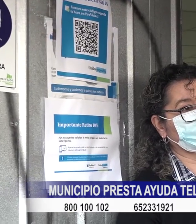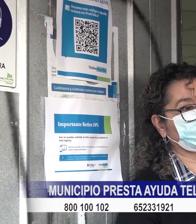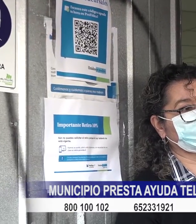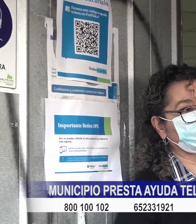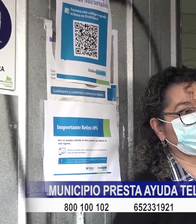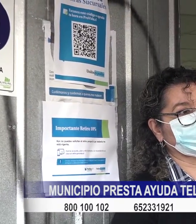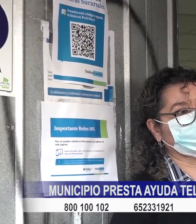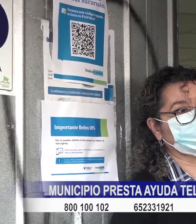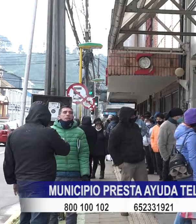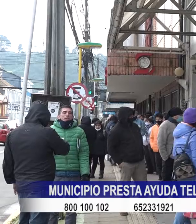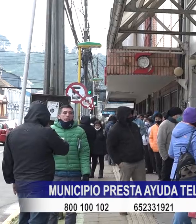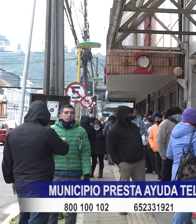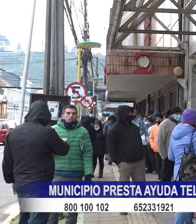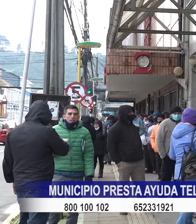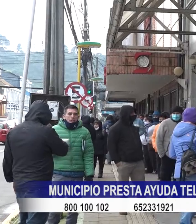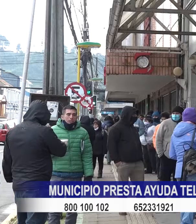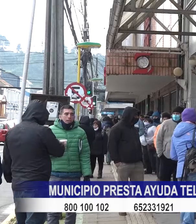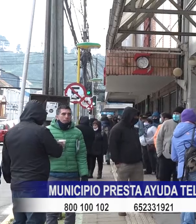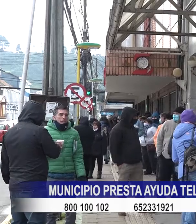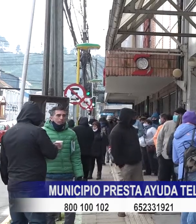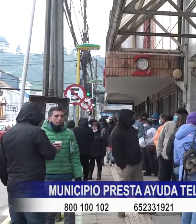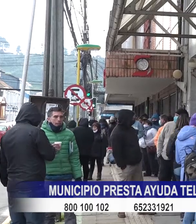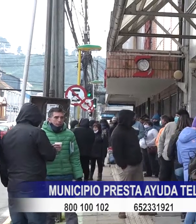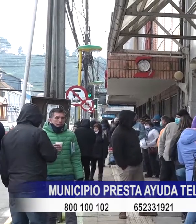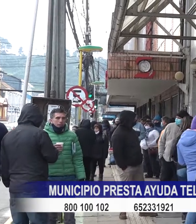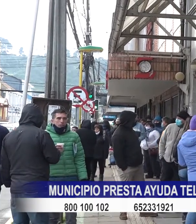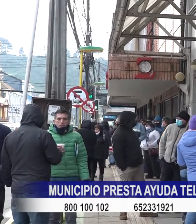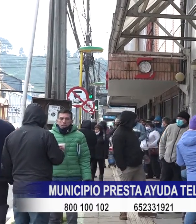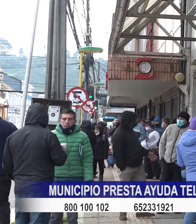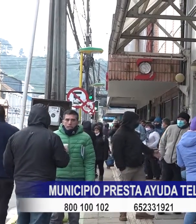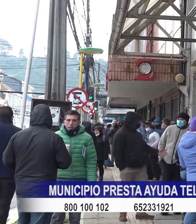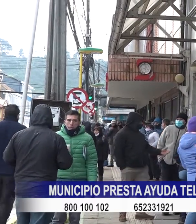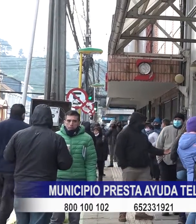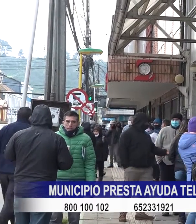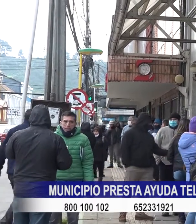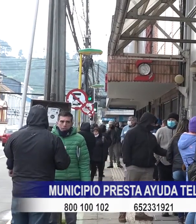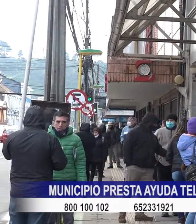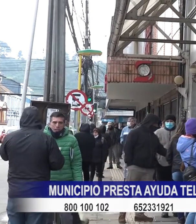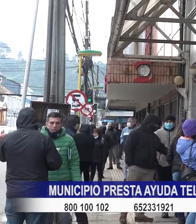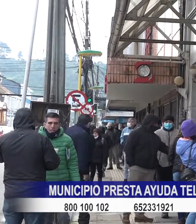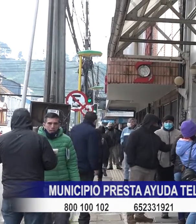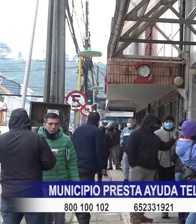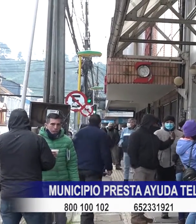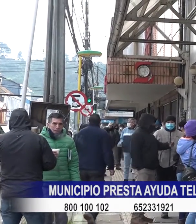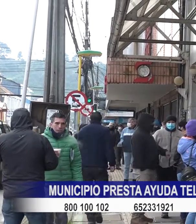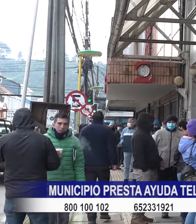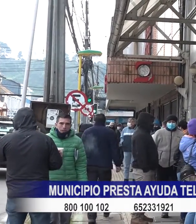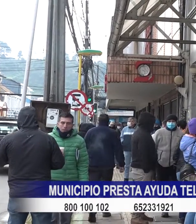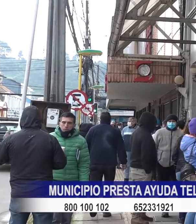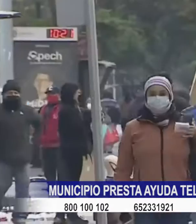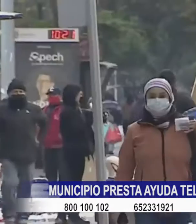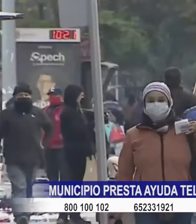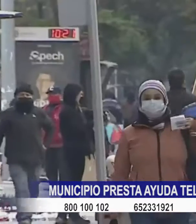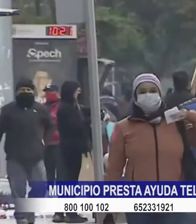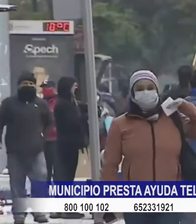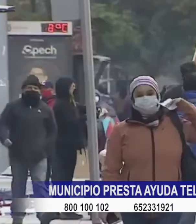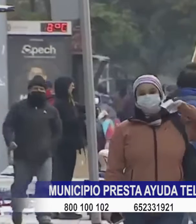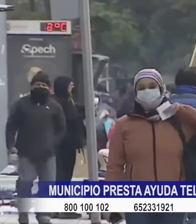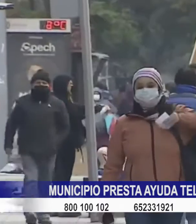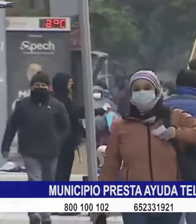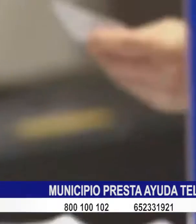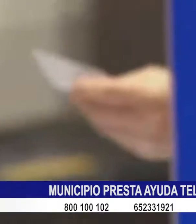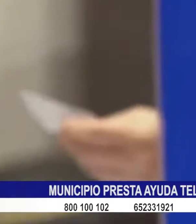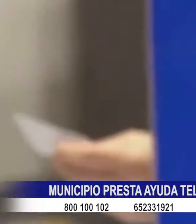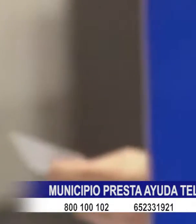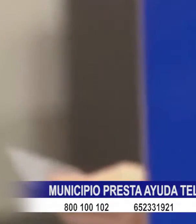retiro del 10% de las afp en ellas están funcionarios de la dirección de administración de educación municipal que